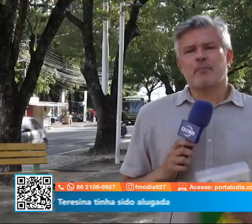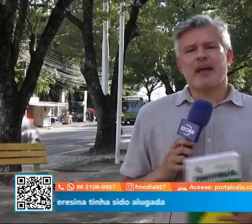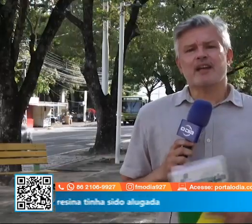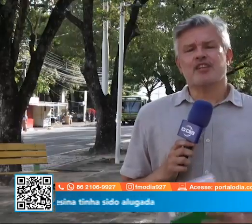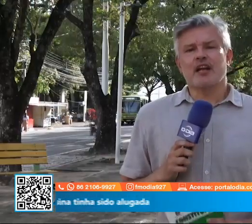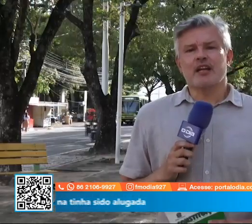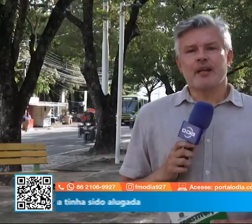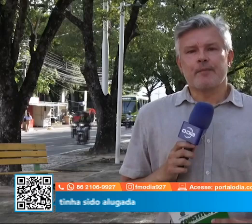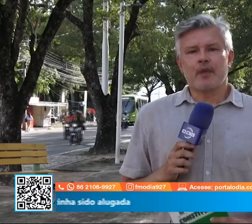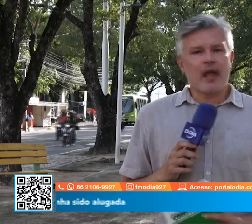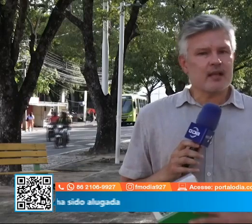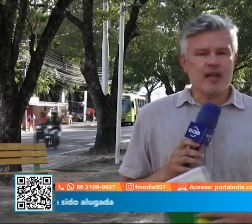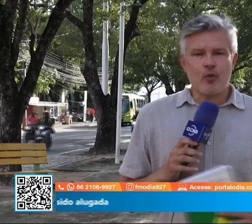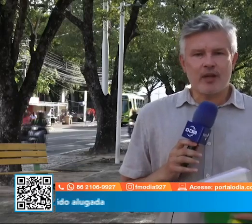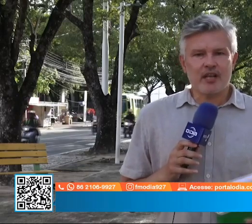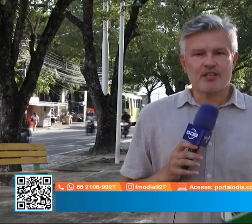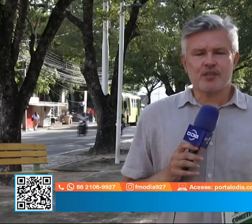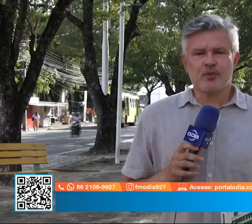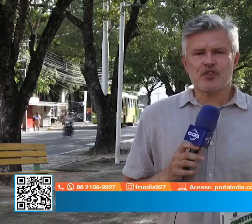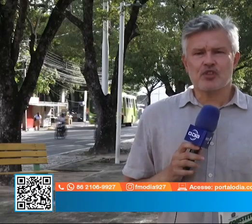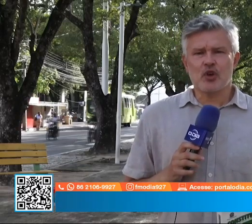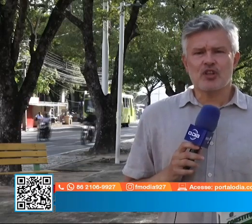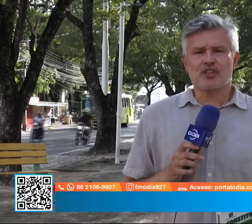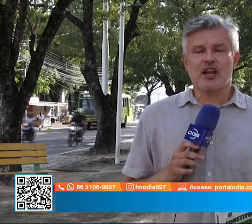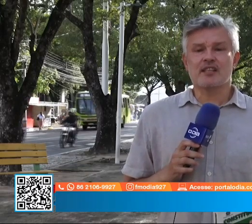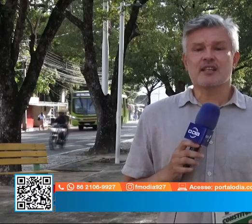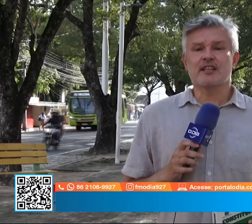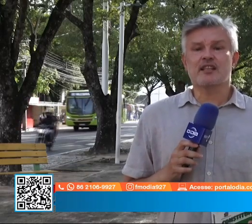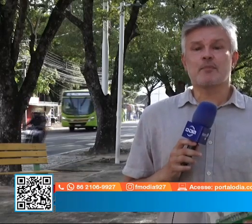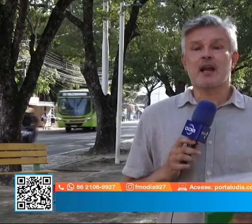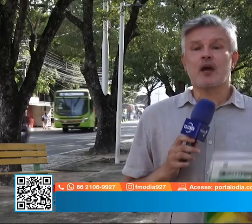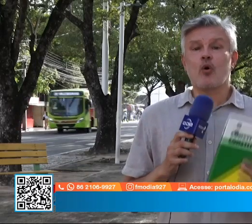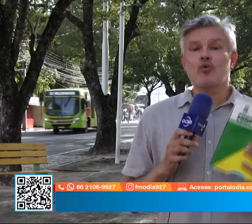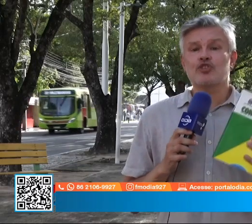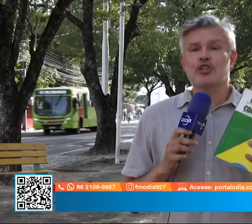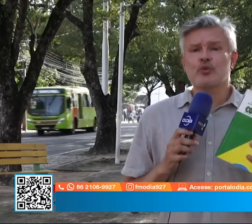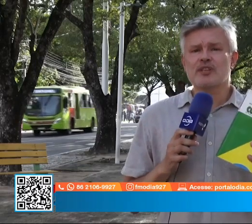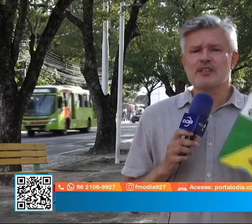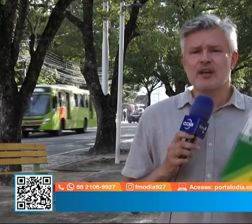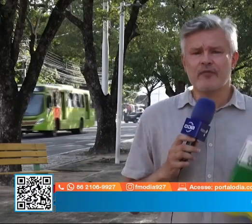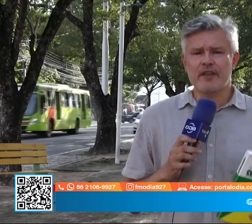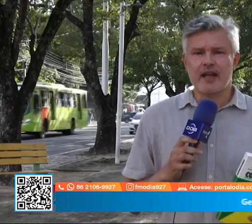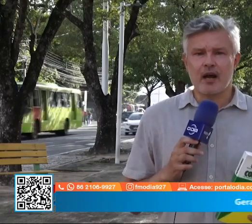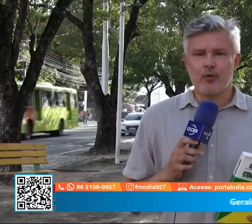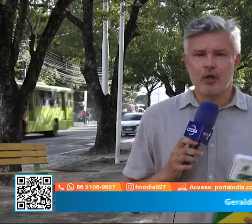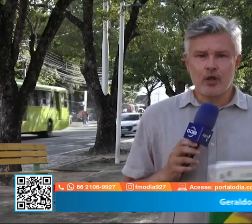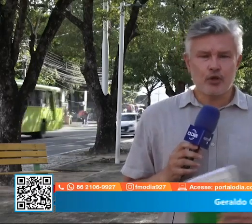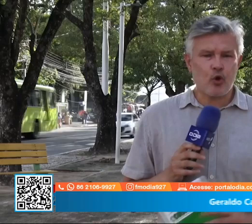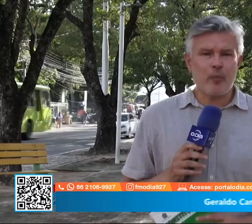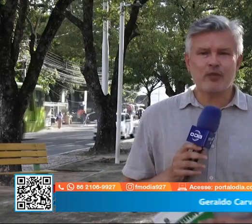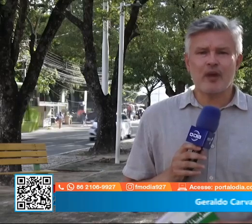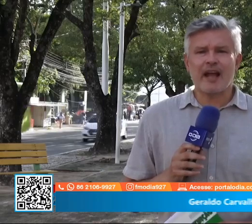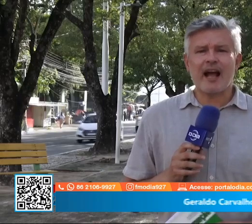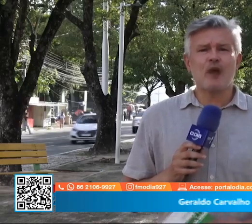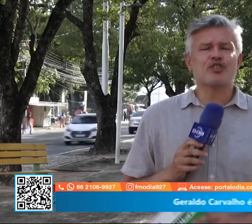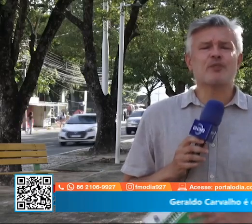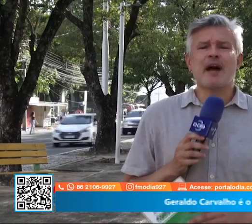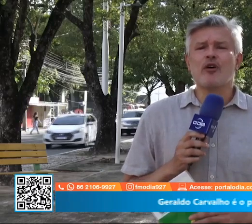iguais perante a lei. Essa é uma das disposições trazidas pela Constituição Federal, documento legal de